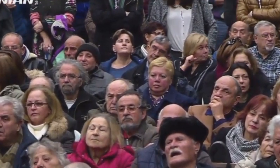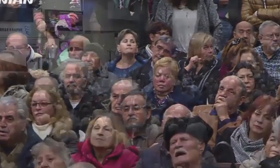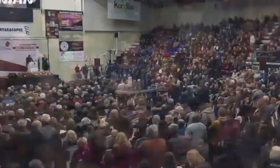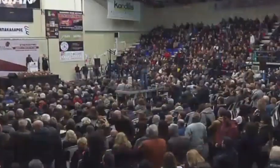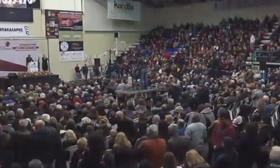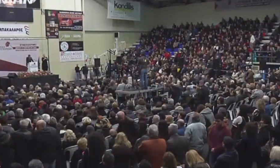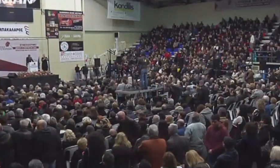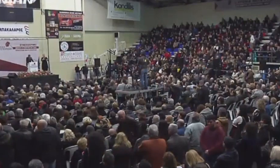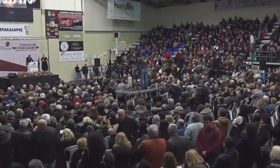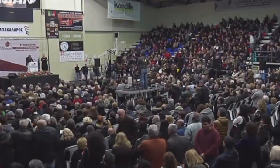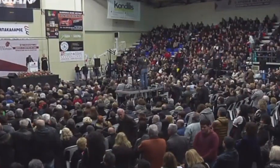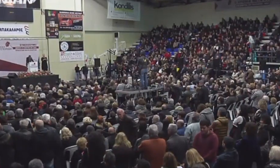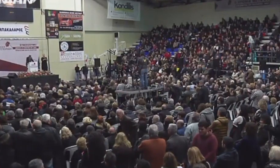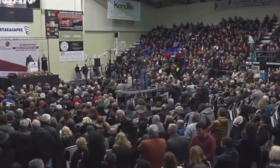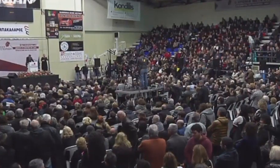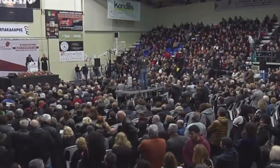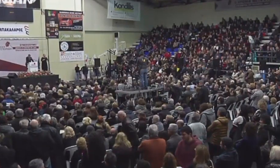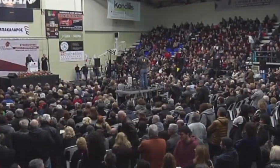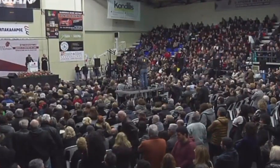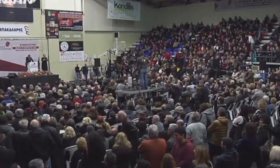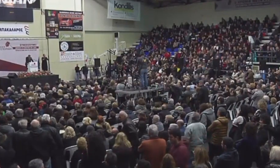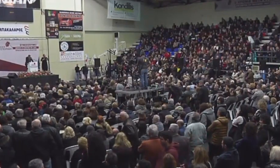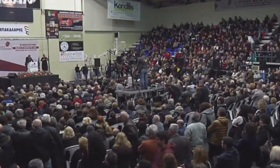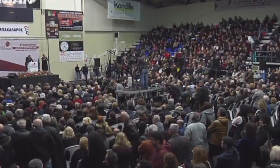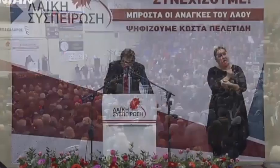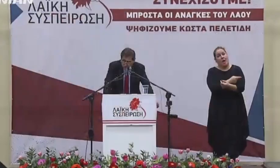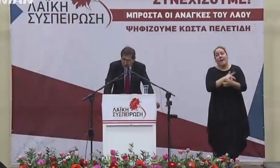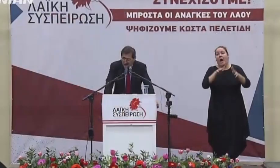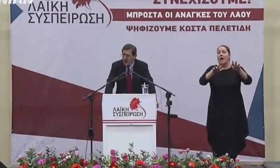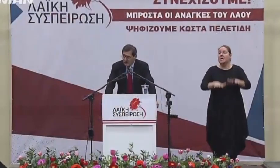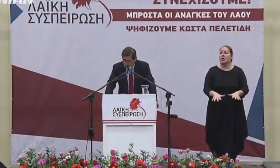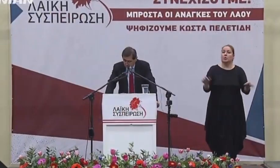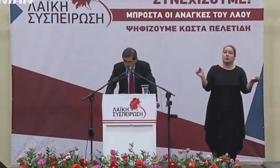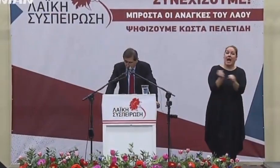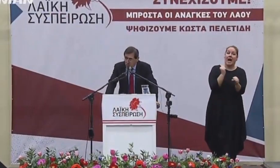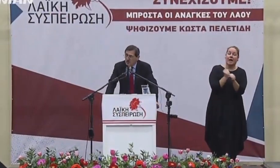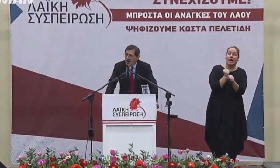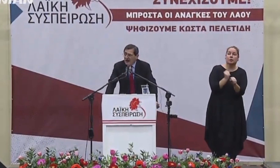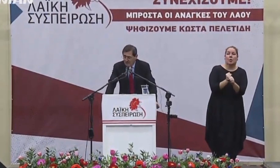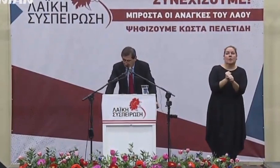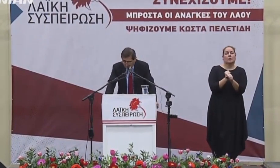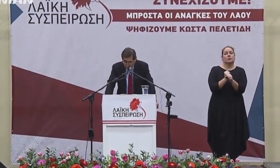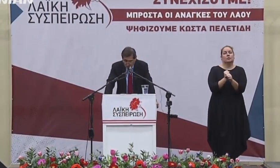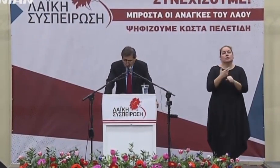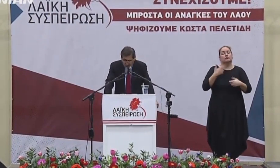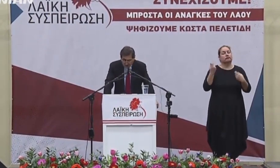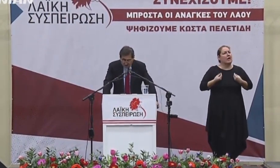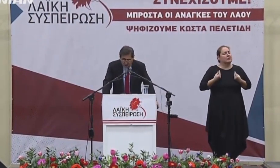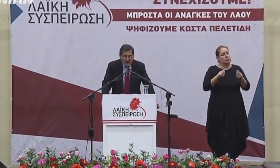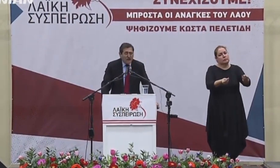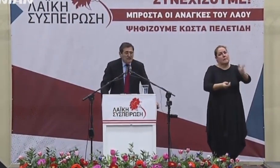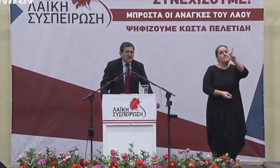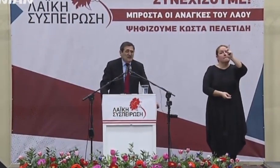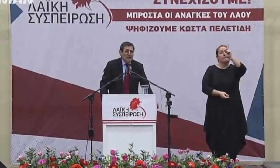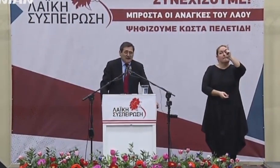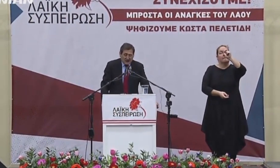μας, αγώνες που έδωσαν δύναμη στους ανέργους, τους εργαζόμενους, τους έκαναν περήφανους,